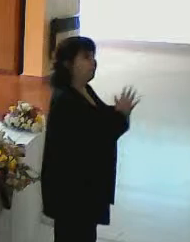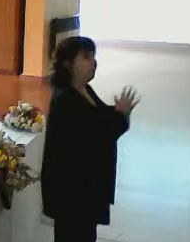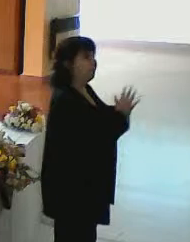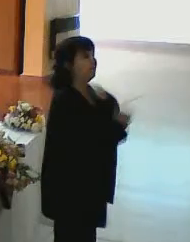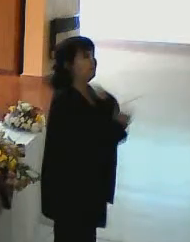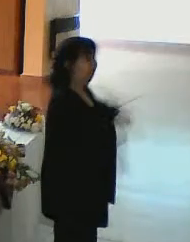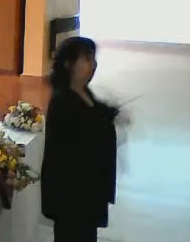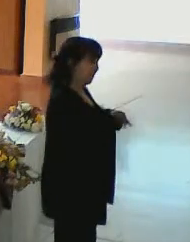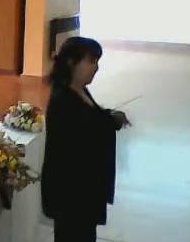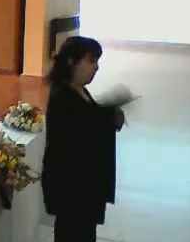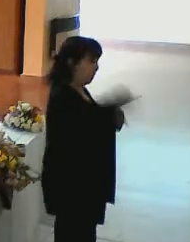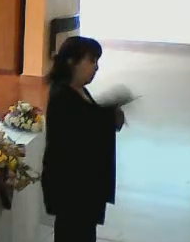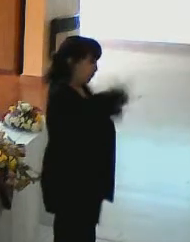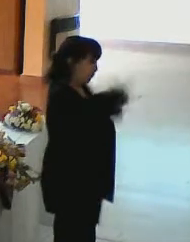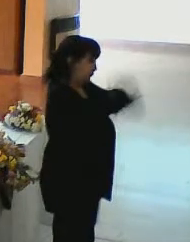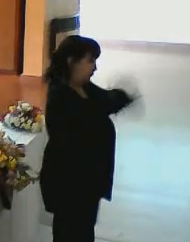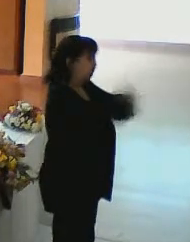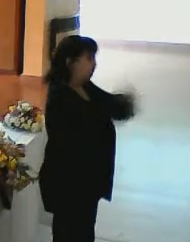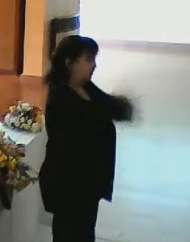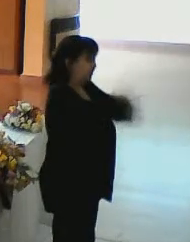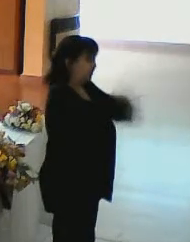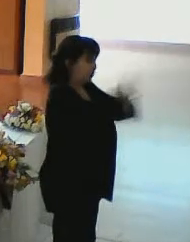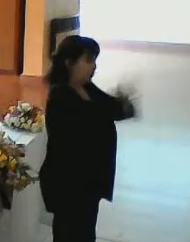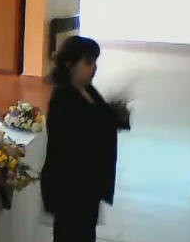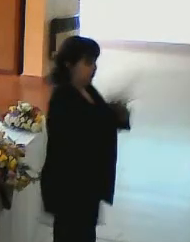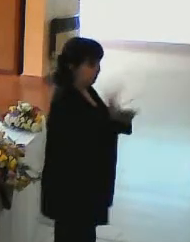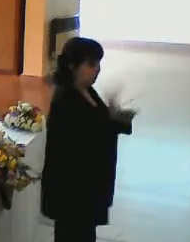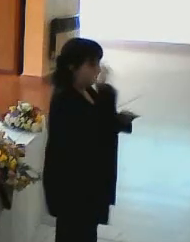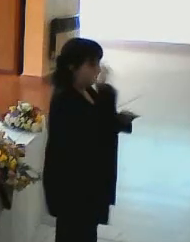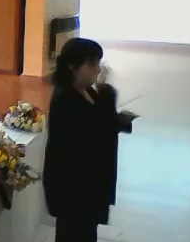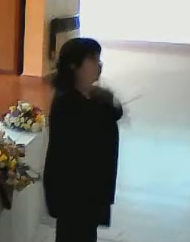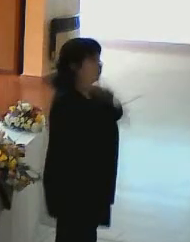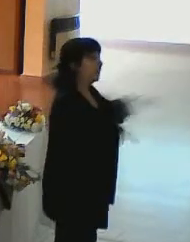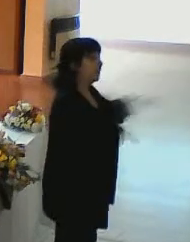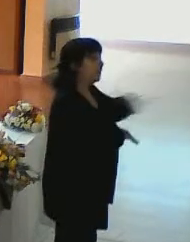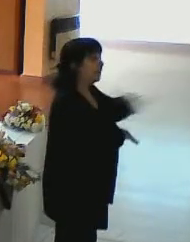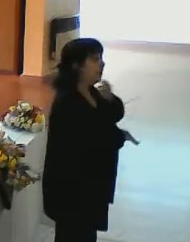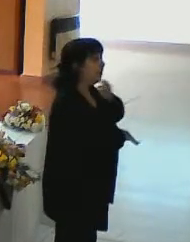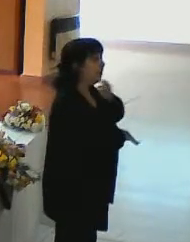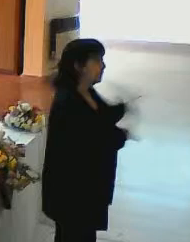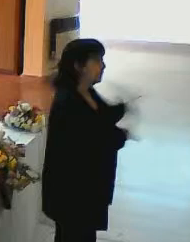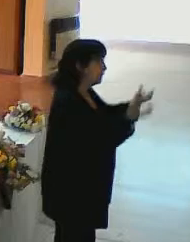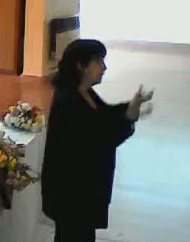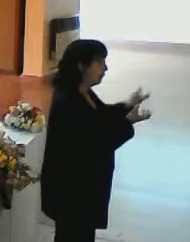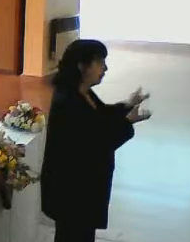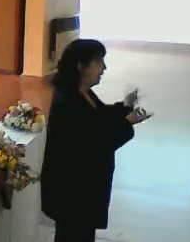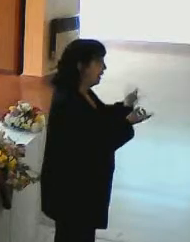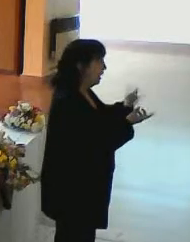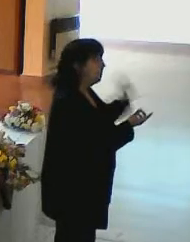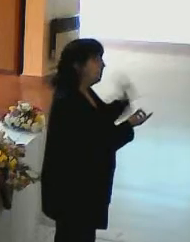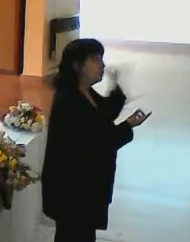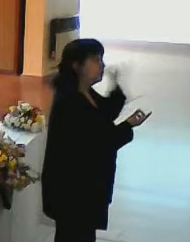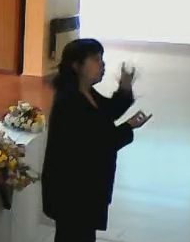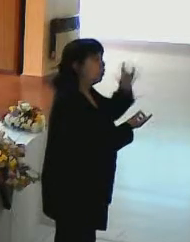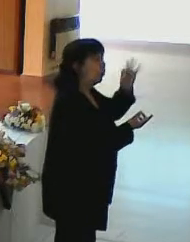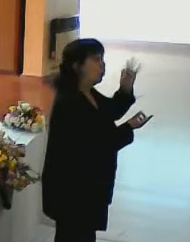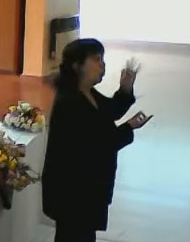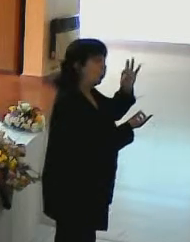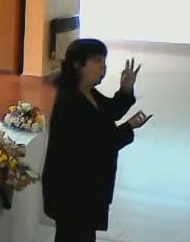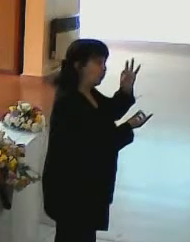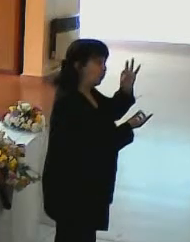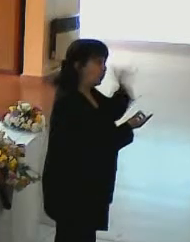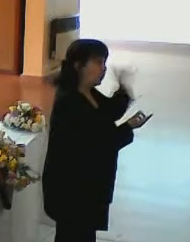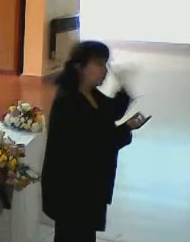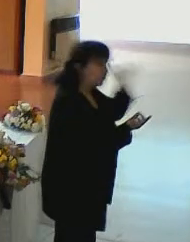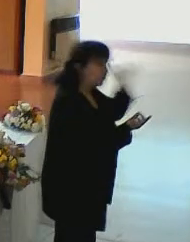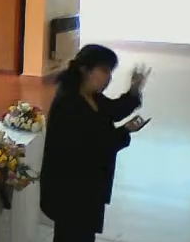La evaluación oftalmológica se la hacemos también al 100% de los chicos. Hay una asociación también, entre